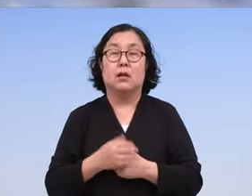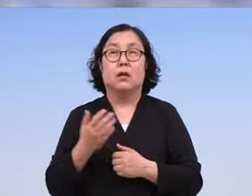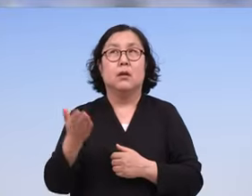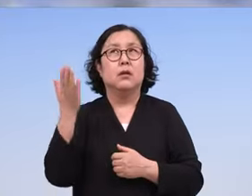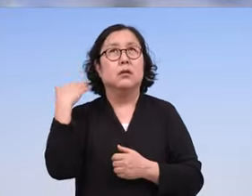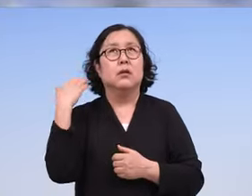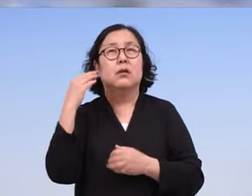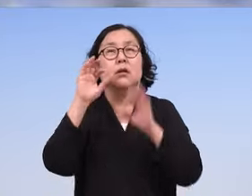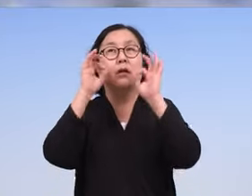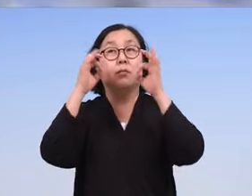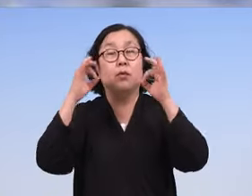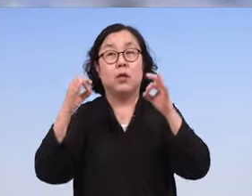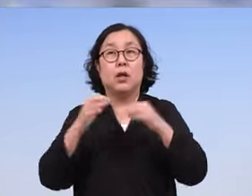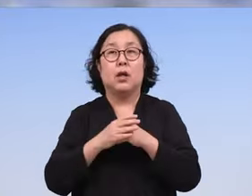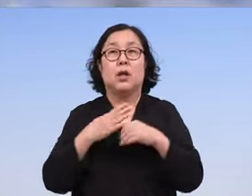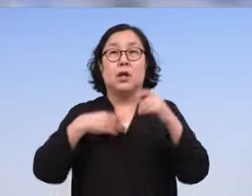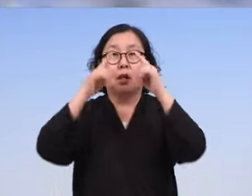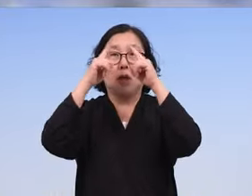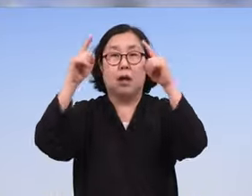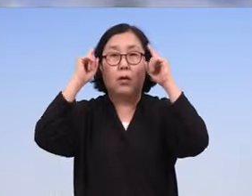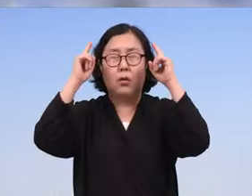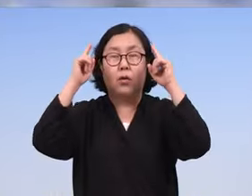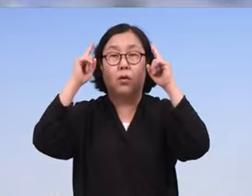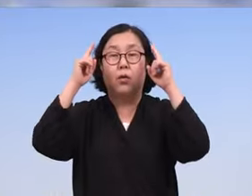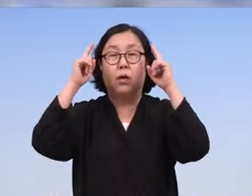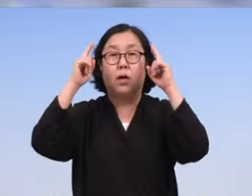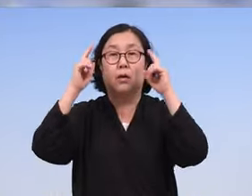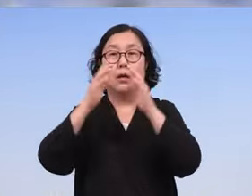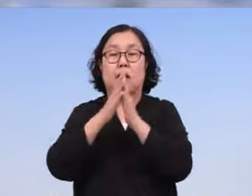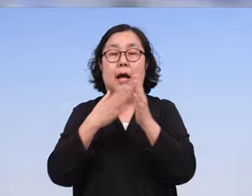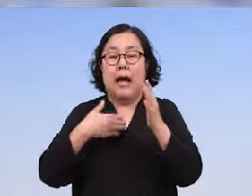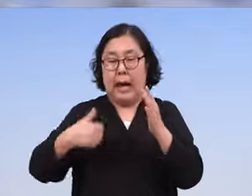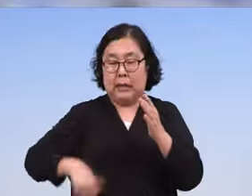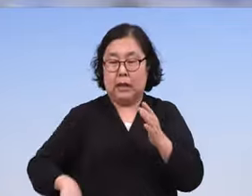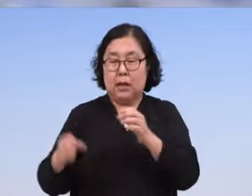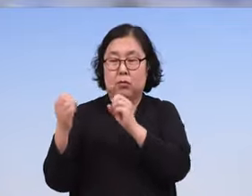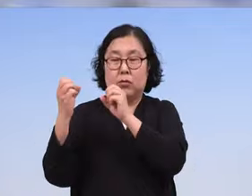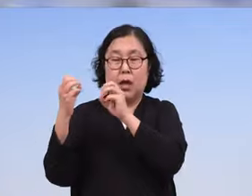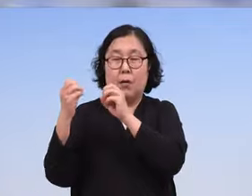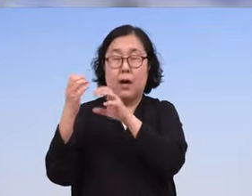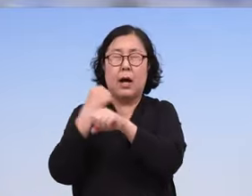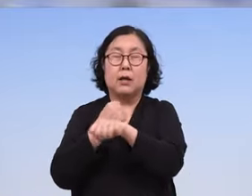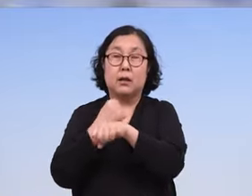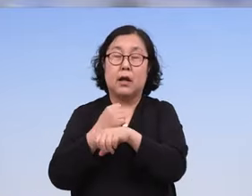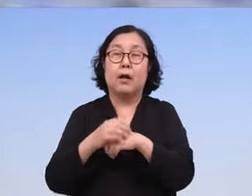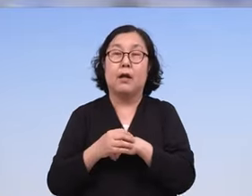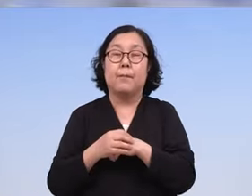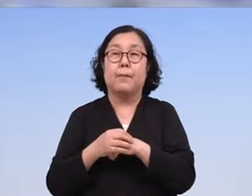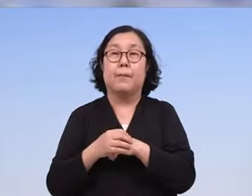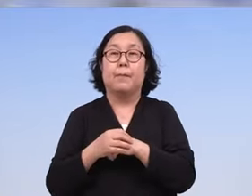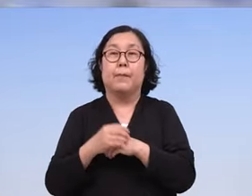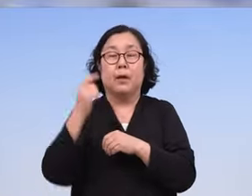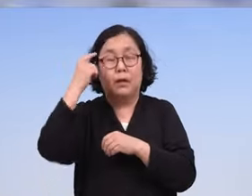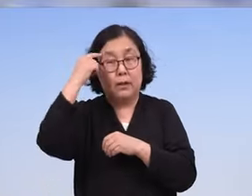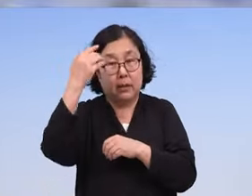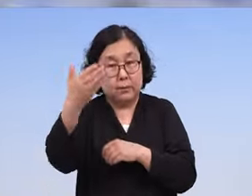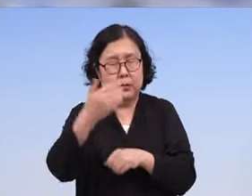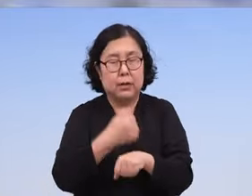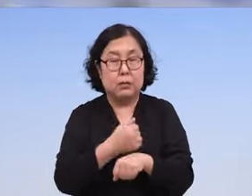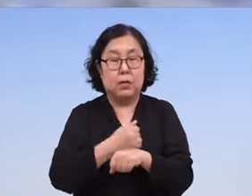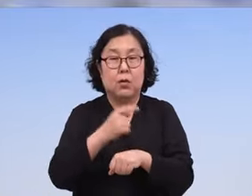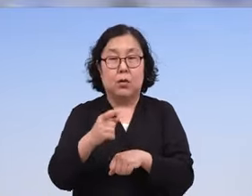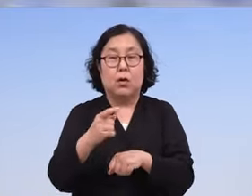금요일입니다. 지금 대학교 1학년인 우리 아들하고 이제 저녁에 밥 먹으면서 두런두런 이야기를 나누었는데요. 제가